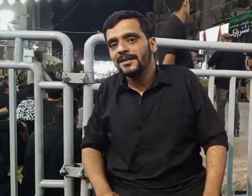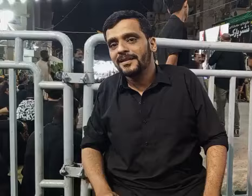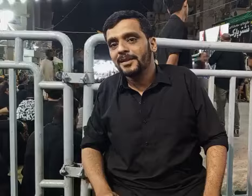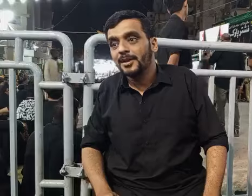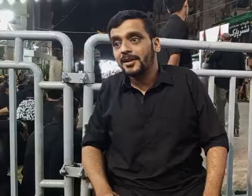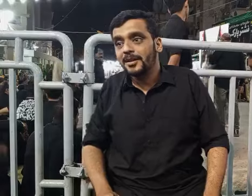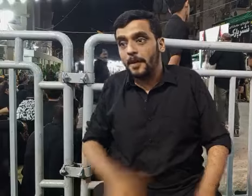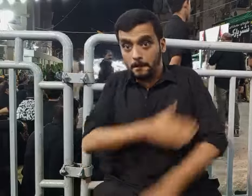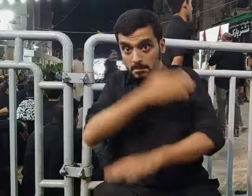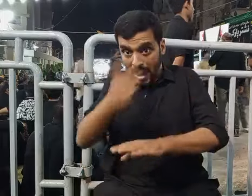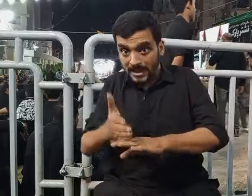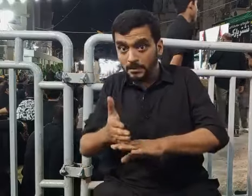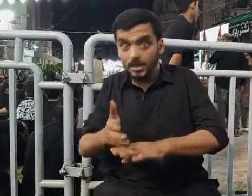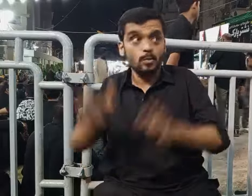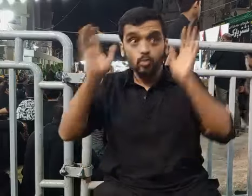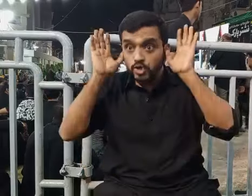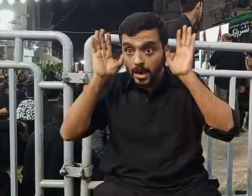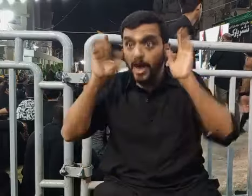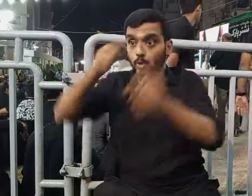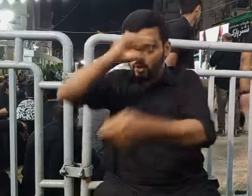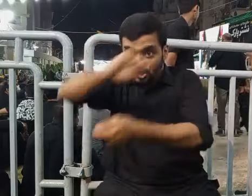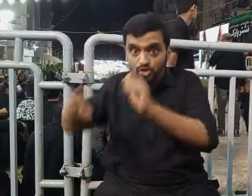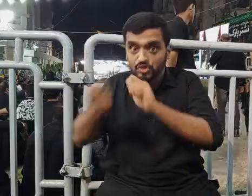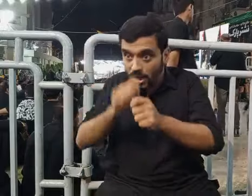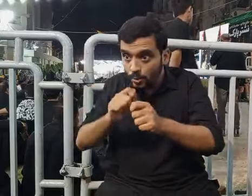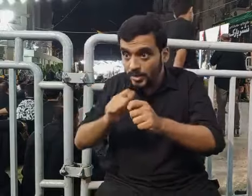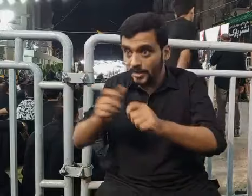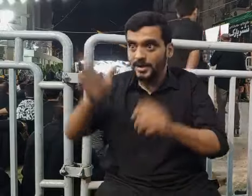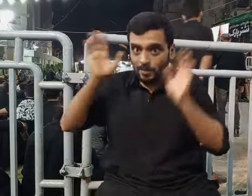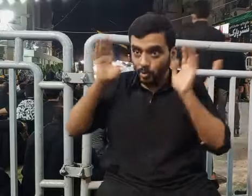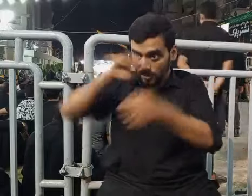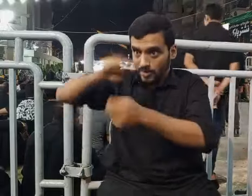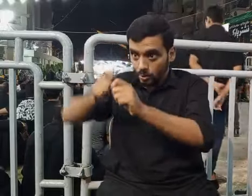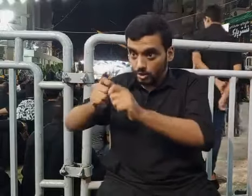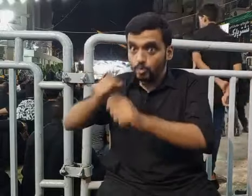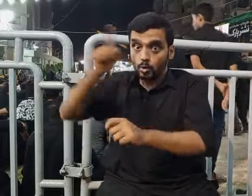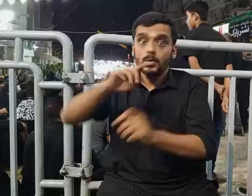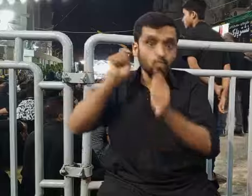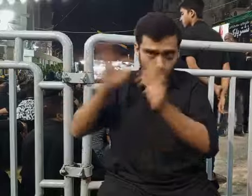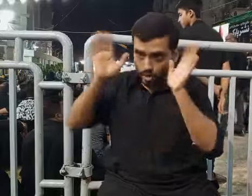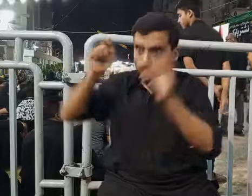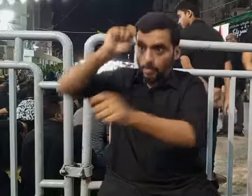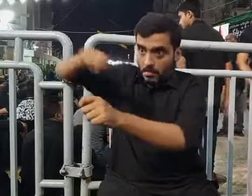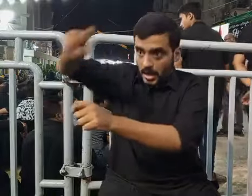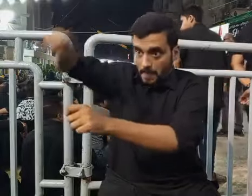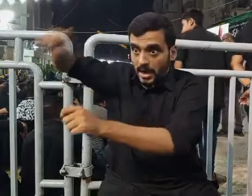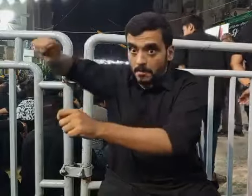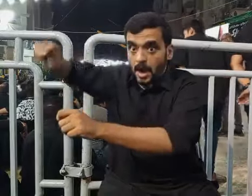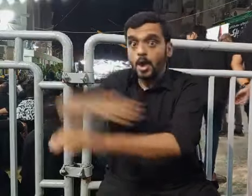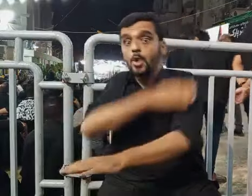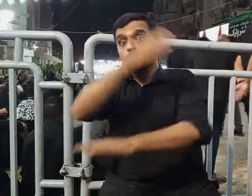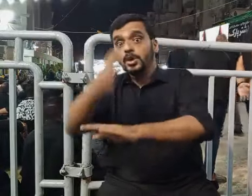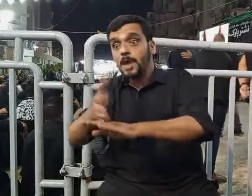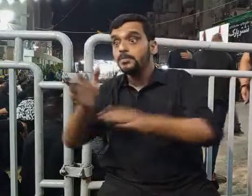میں مجھ سے رسول پاک نے جسم کہی ہے بات آج جا کے اہل کعبہ میں پر